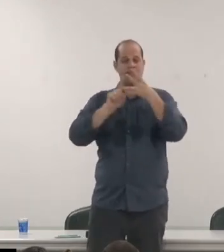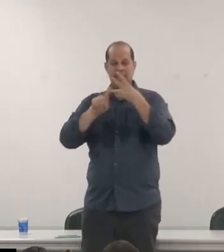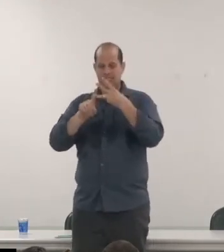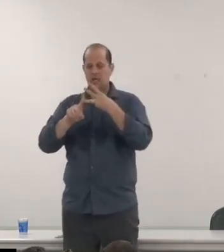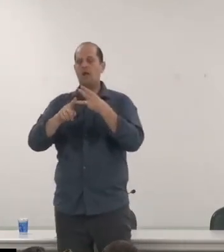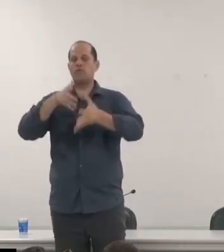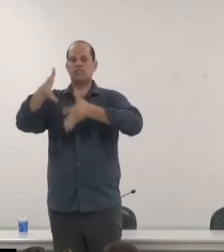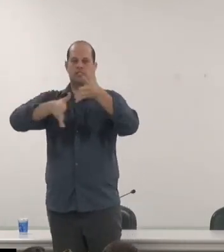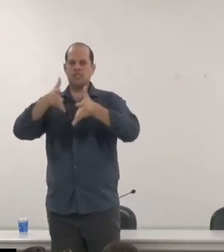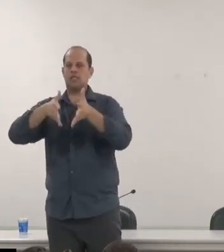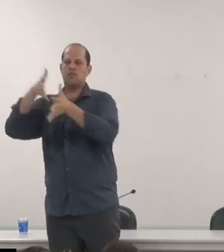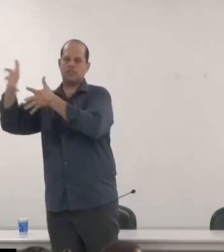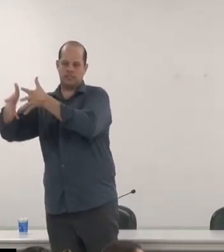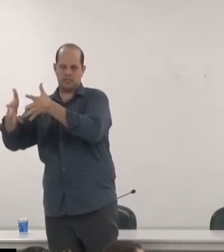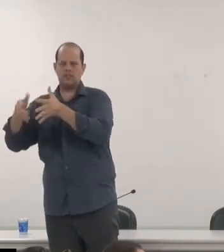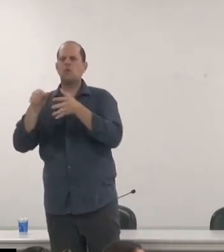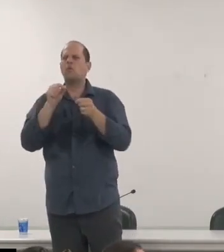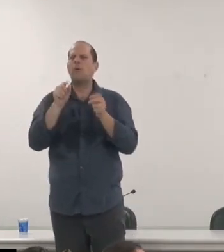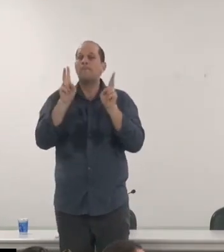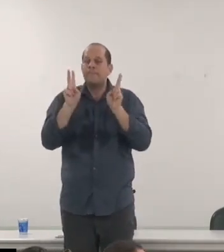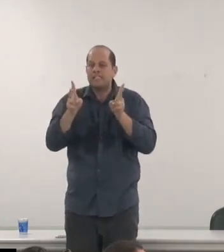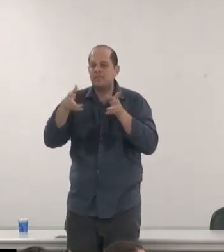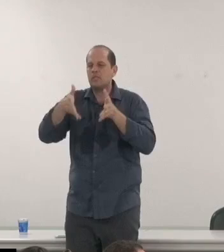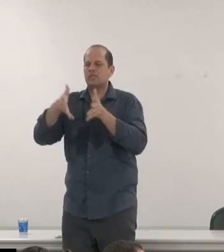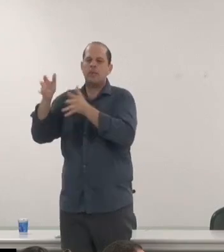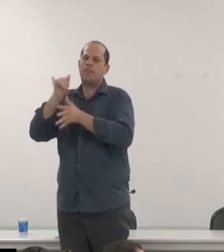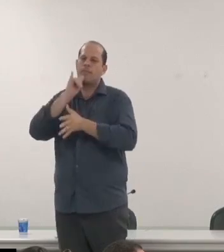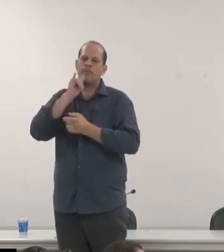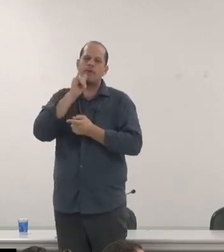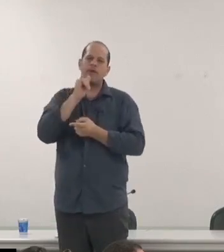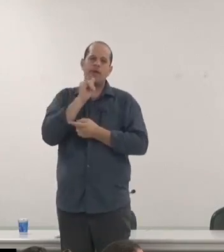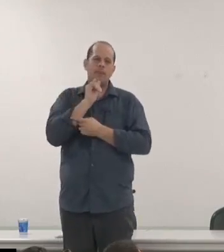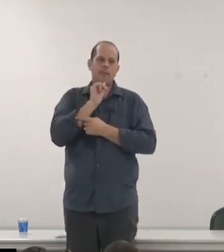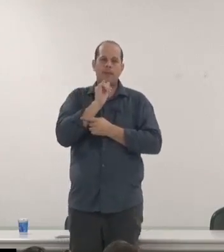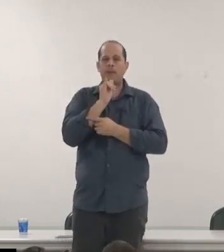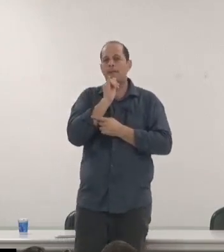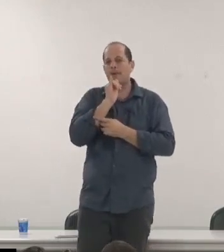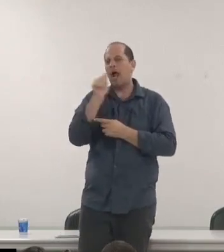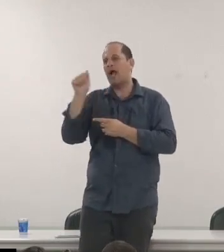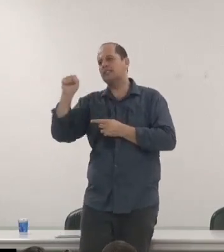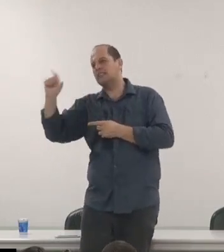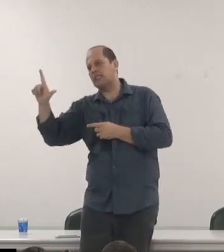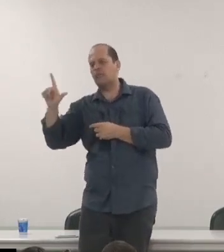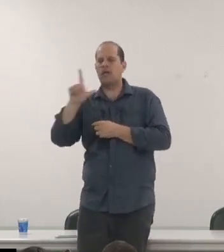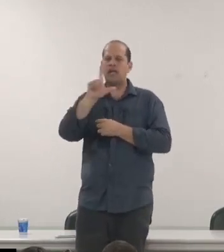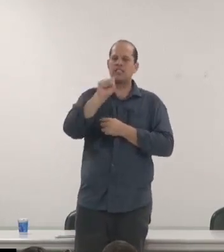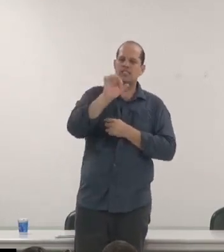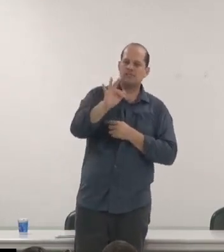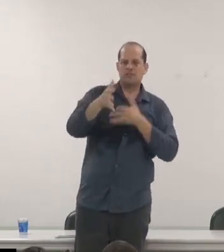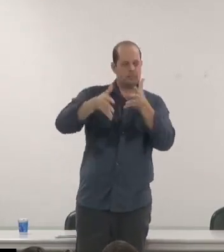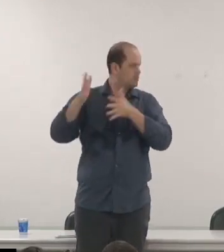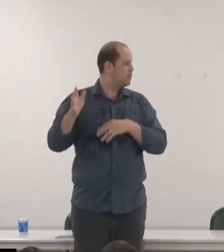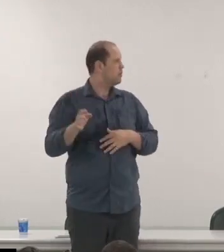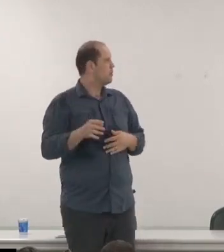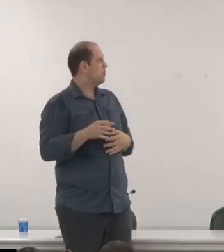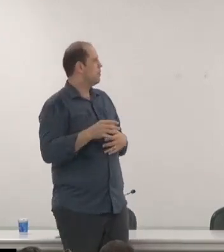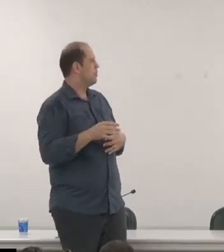Então, mudando agora para a terceira modalidade, empréstimos a partir de outras línguas sinalizadas, a ASL, língua de